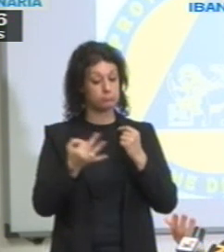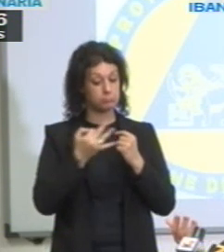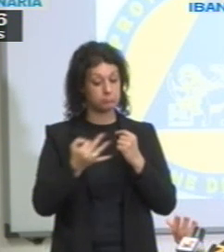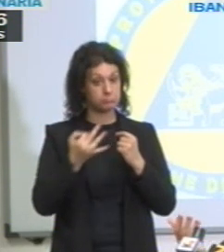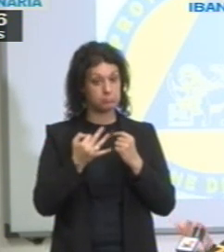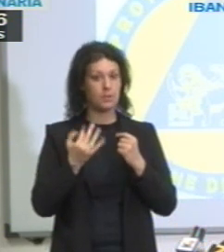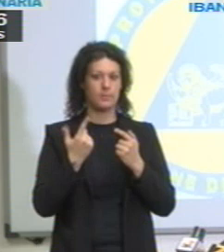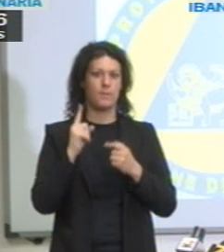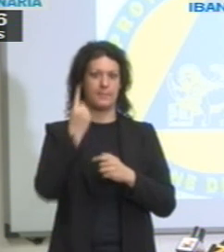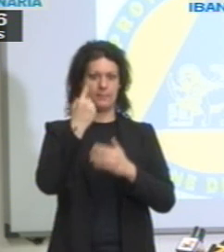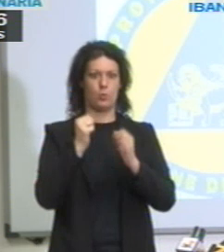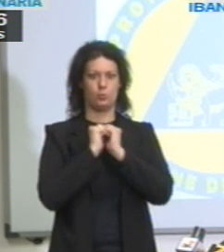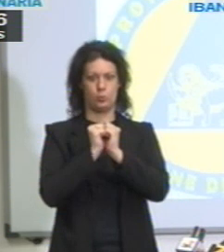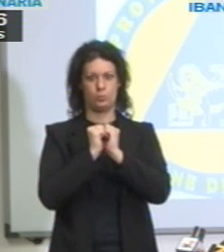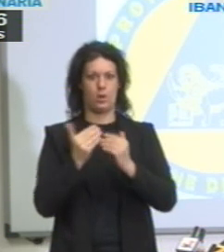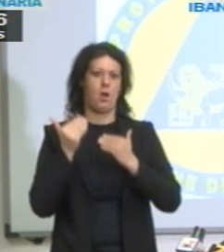tanto in là.